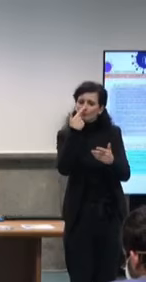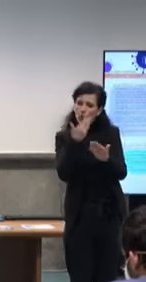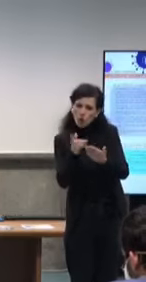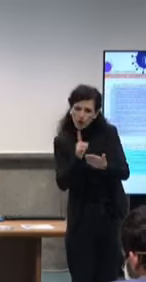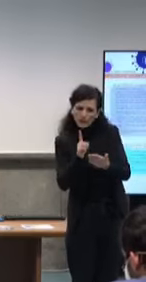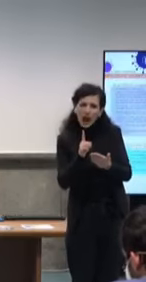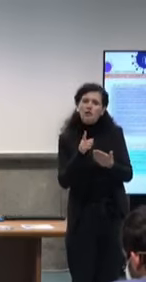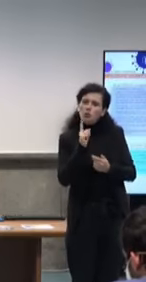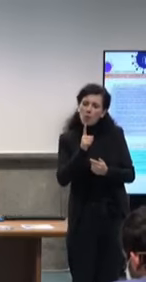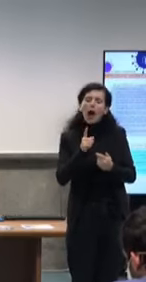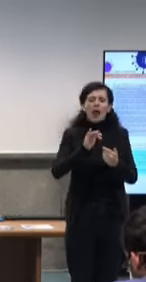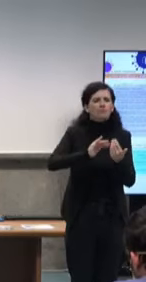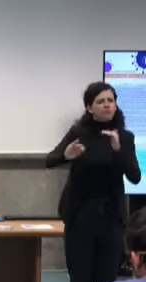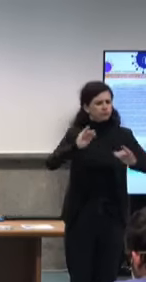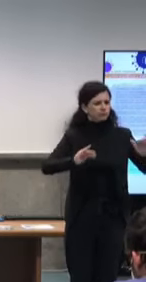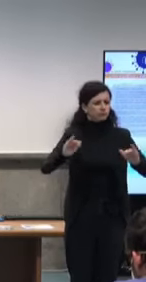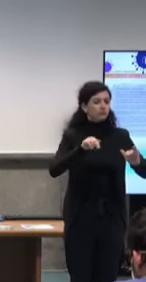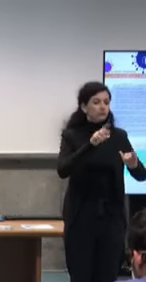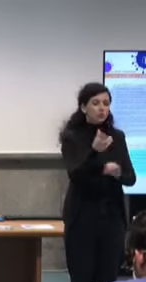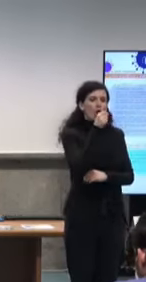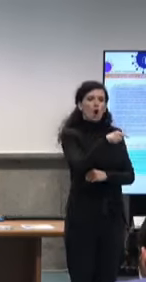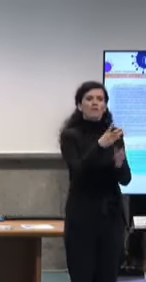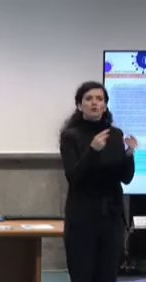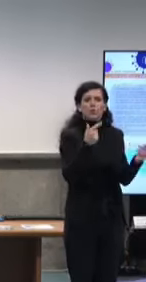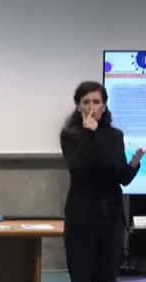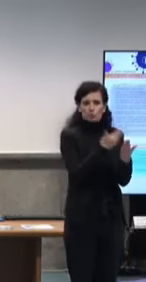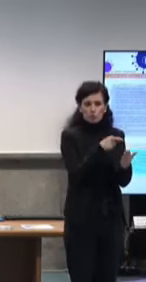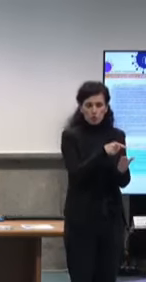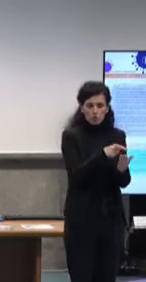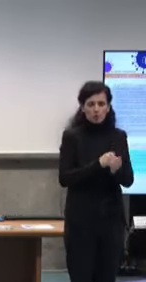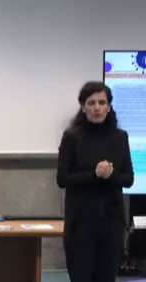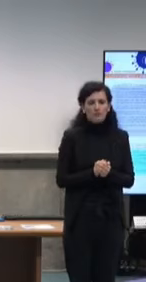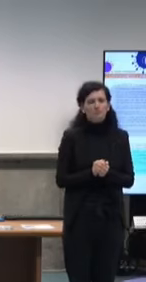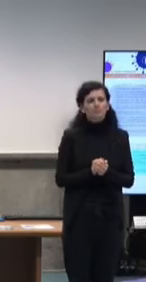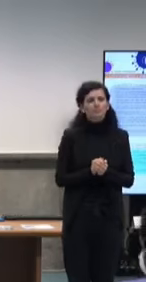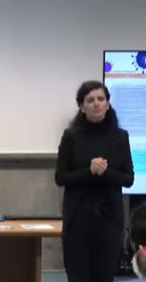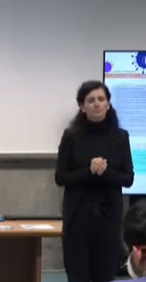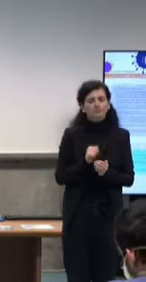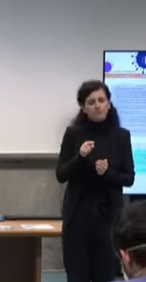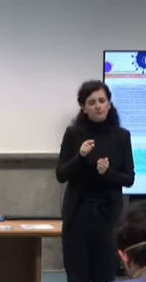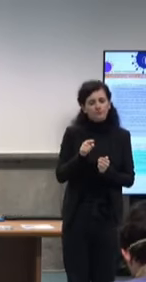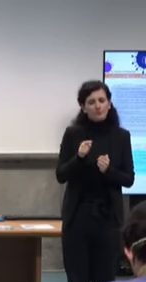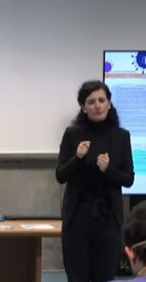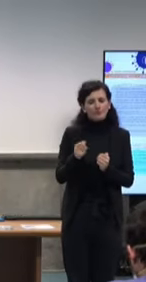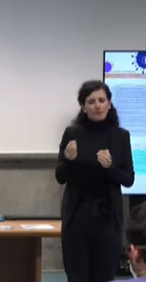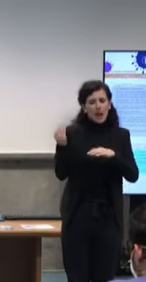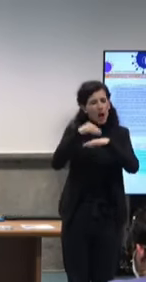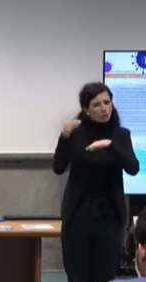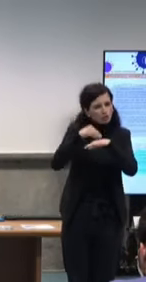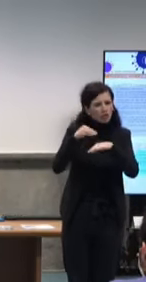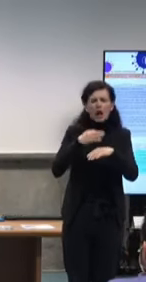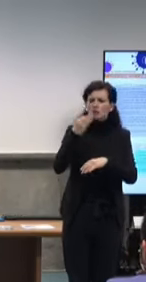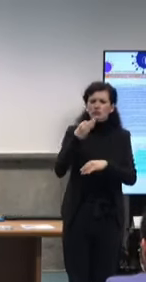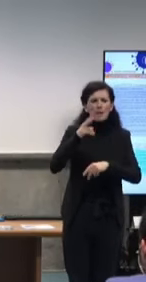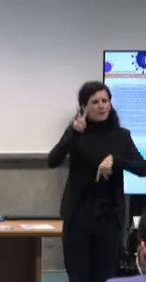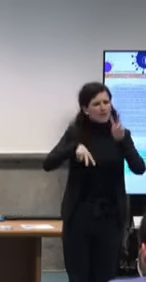io credo che proprio in questa logica i dati di quest'italia che vengono continuamente inseriti aggiornati valutati